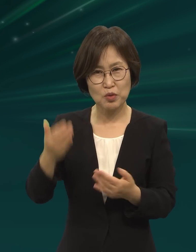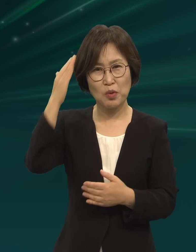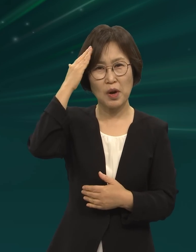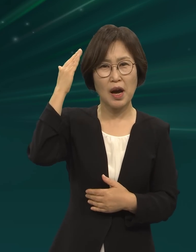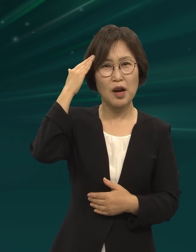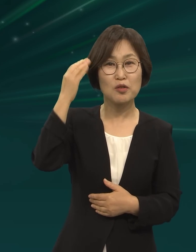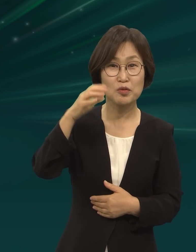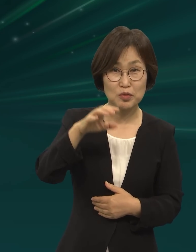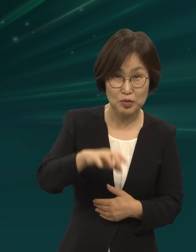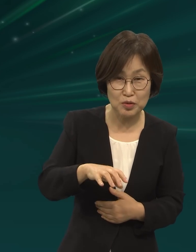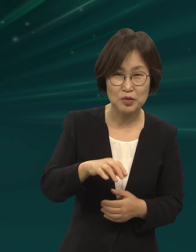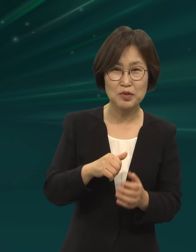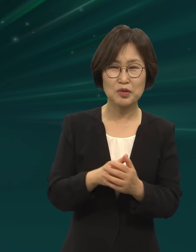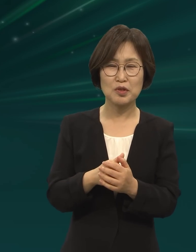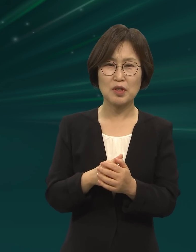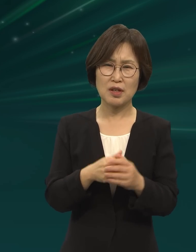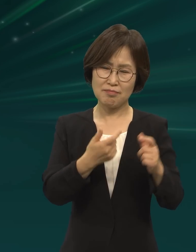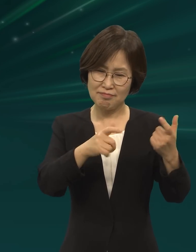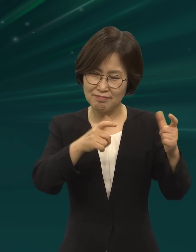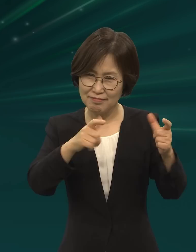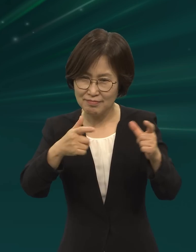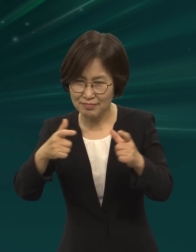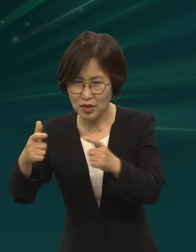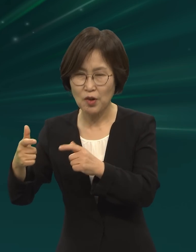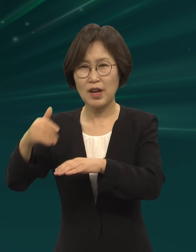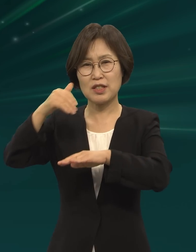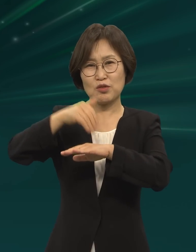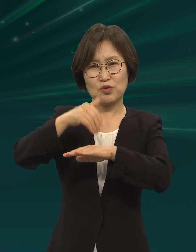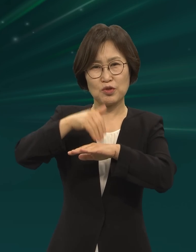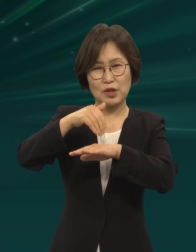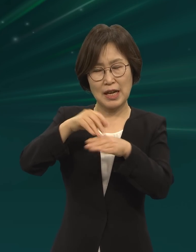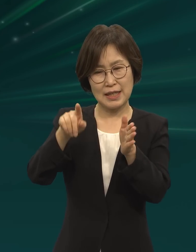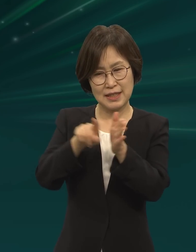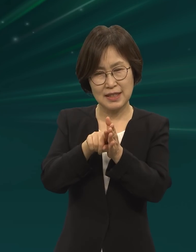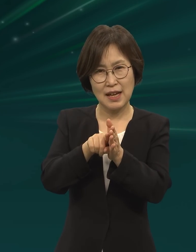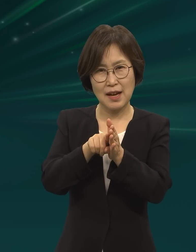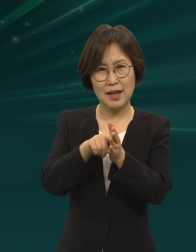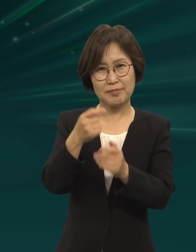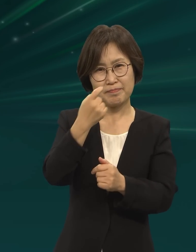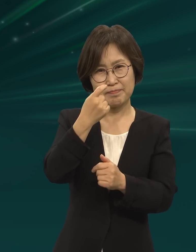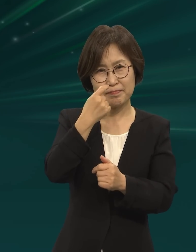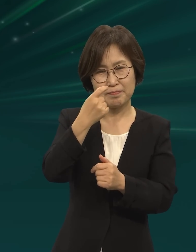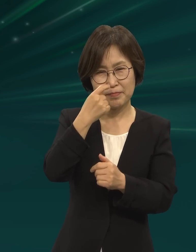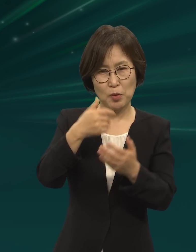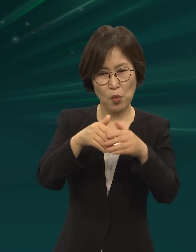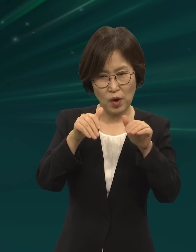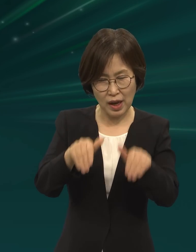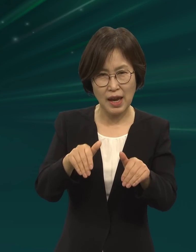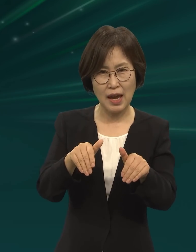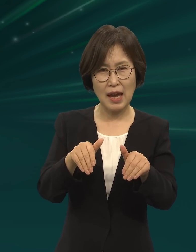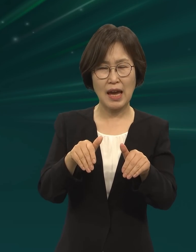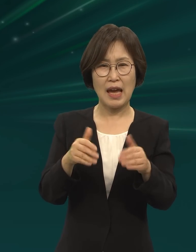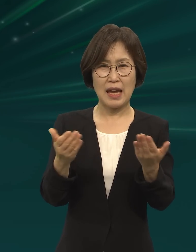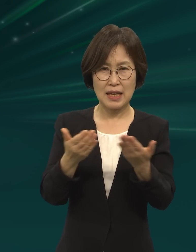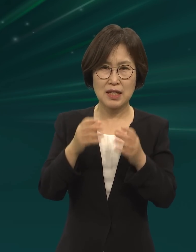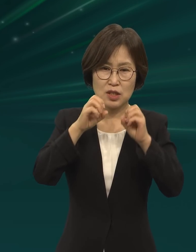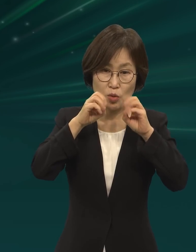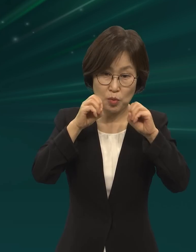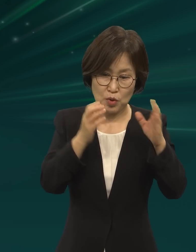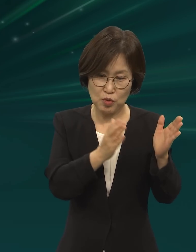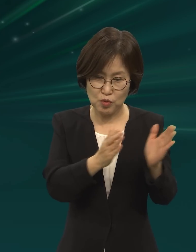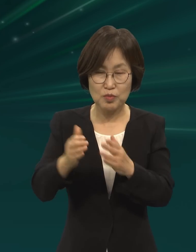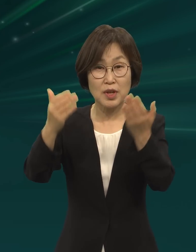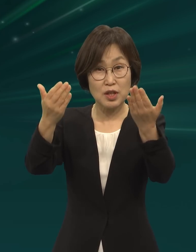한국에서 다양한 이제 많은 훈련과 신앙 깊이와 목회 사역과 선교사로